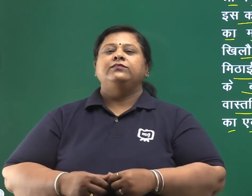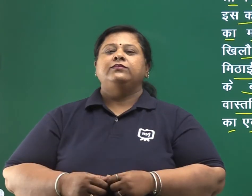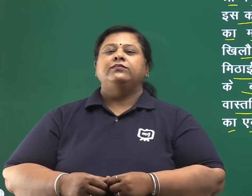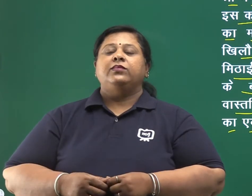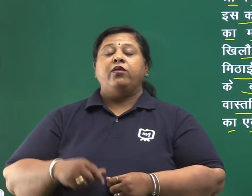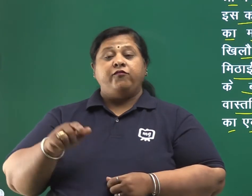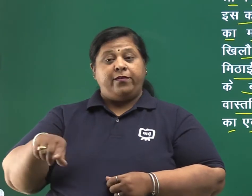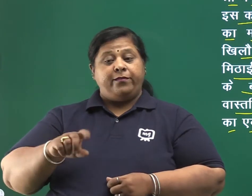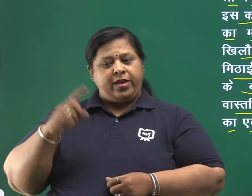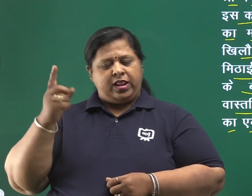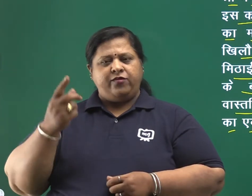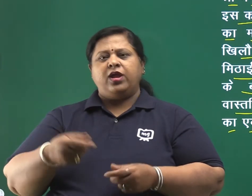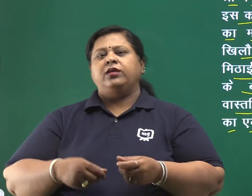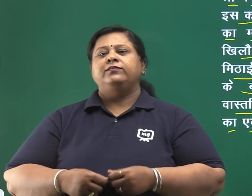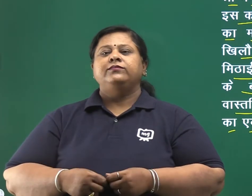पहले वह